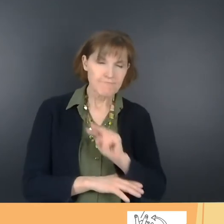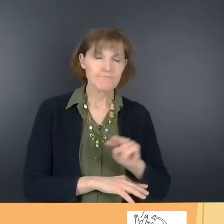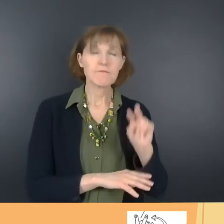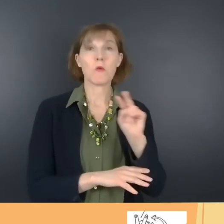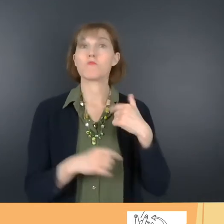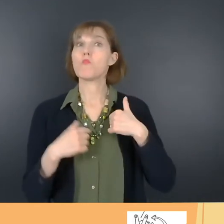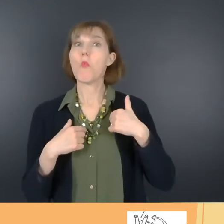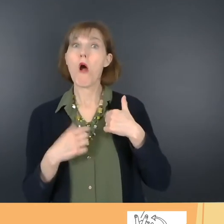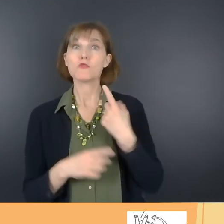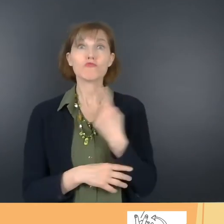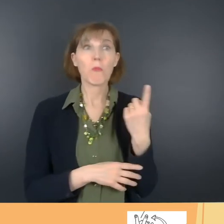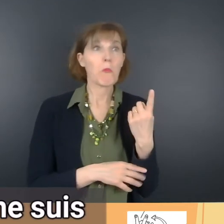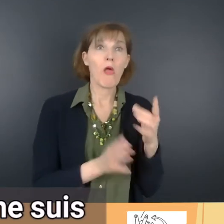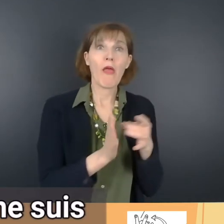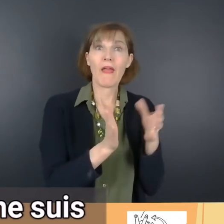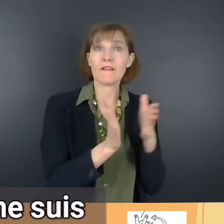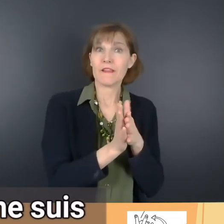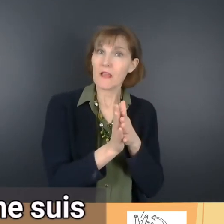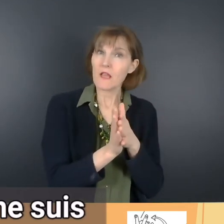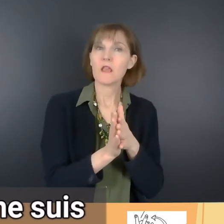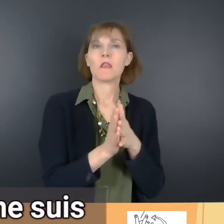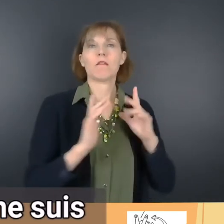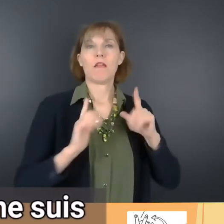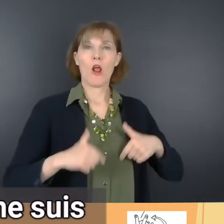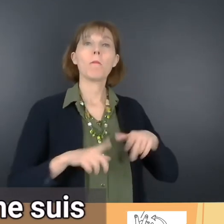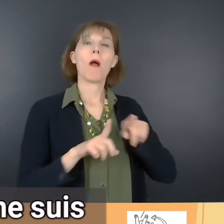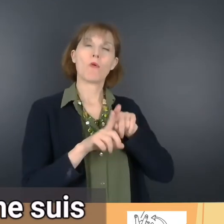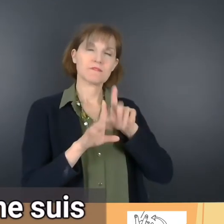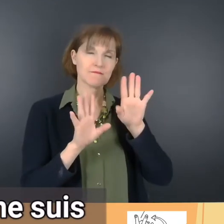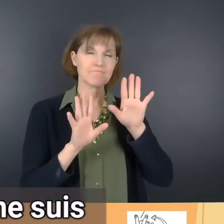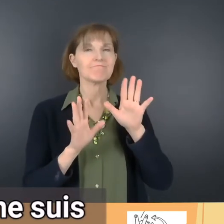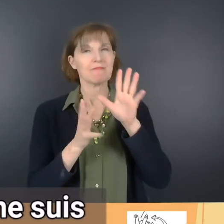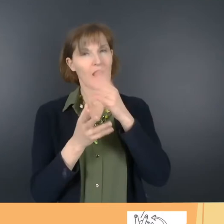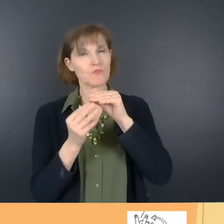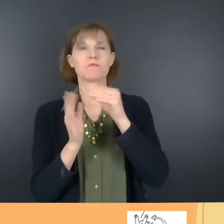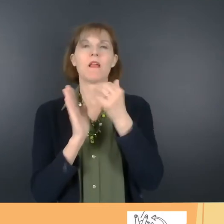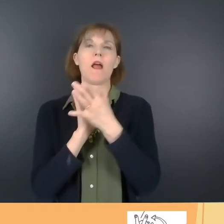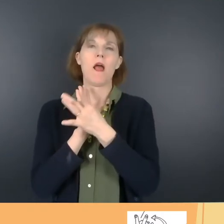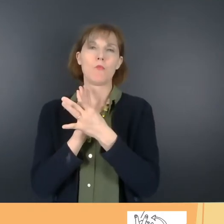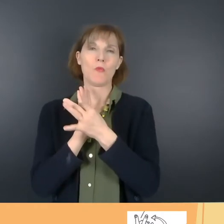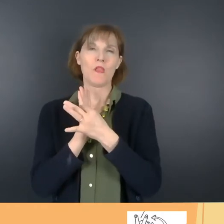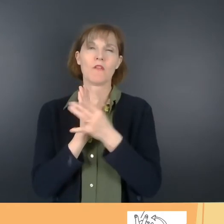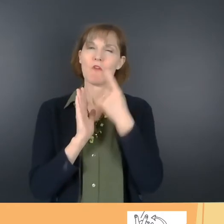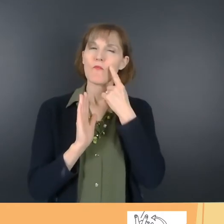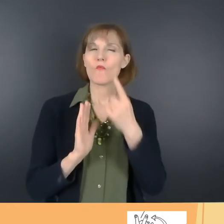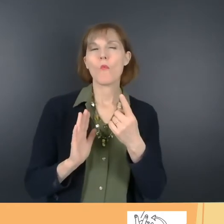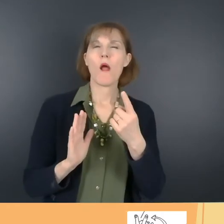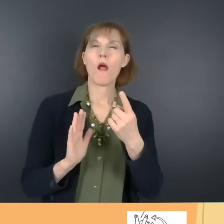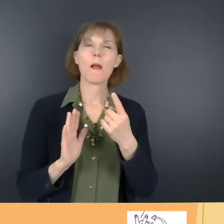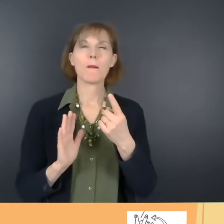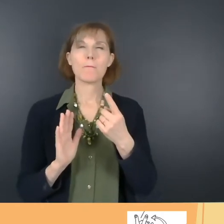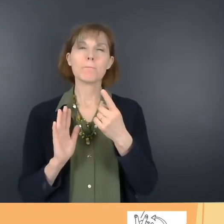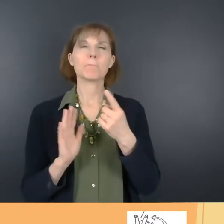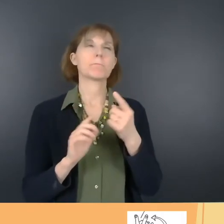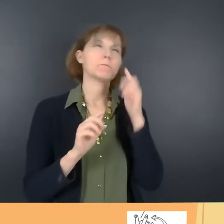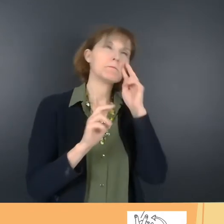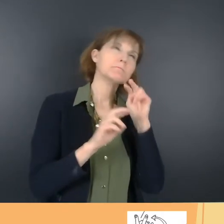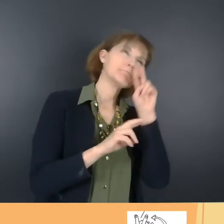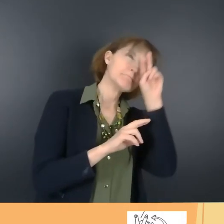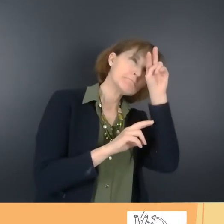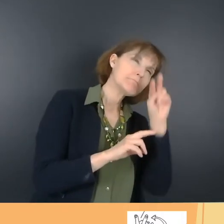inscrite. Parce qu'en fait, je ne suis pas simplement inscrite à mon école, mais je suis également...